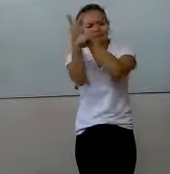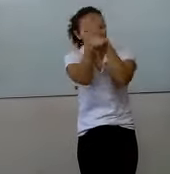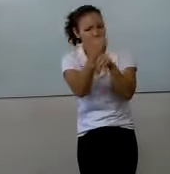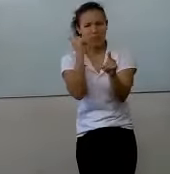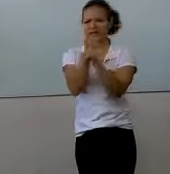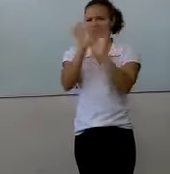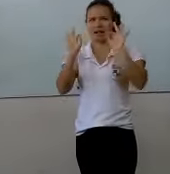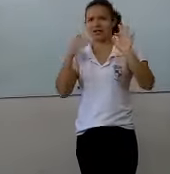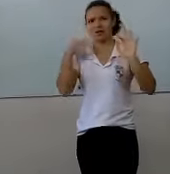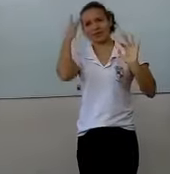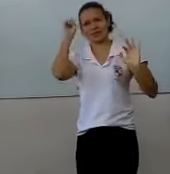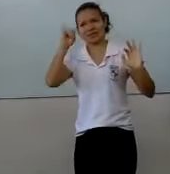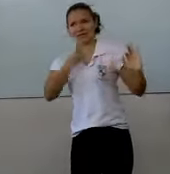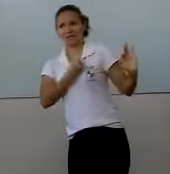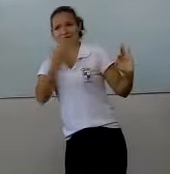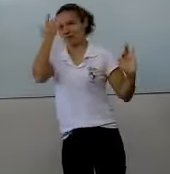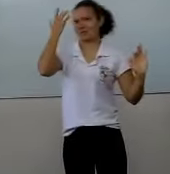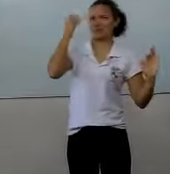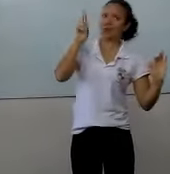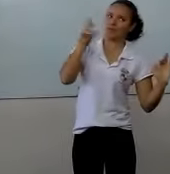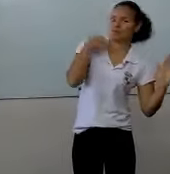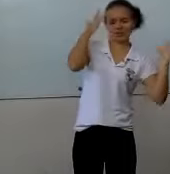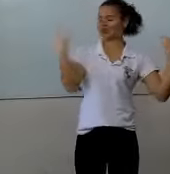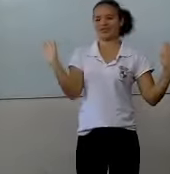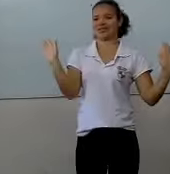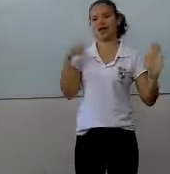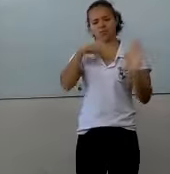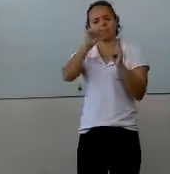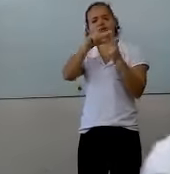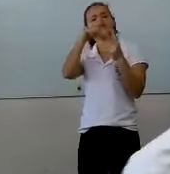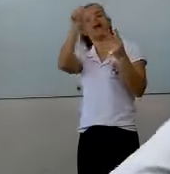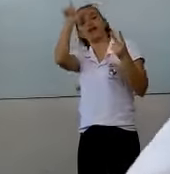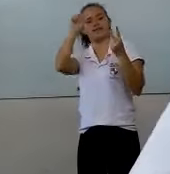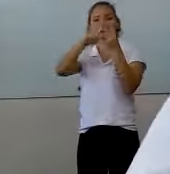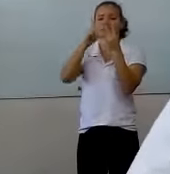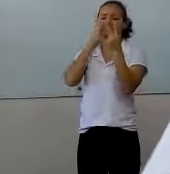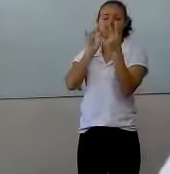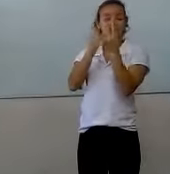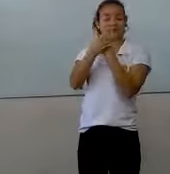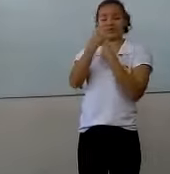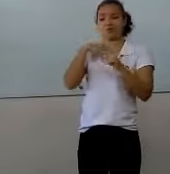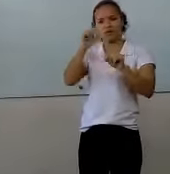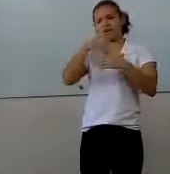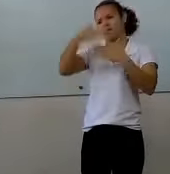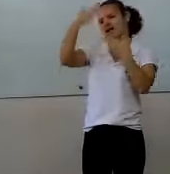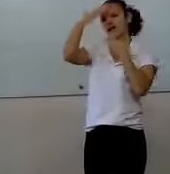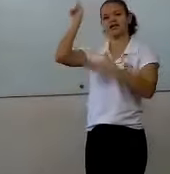Porque na apostila, fui procurar na apostila. Será que eu procuro o Antônio ou o Endo? Eu escolhi o Antônio ou o Endo para